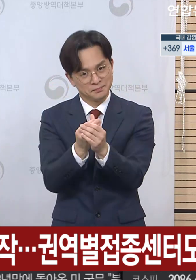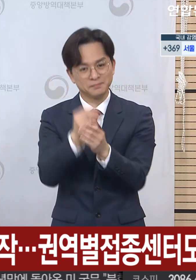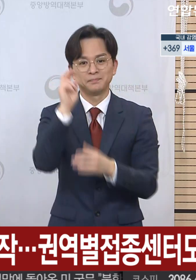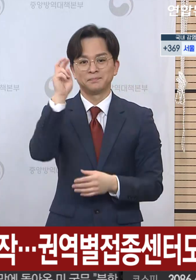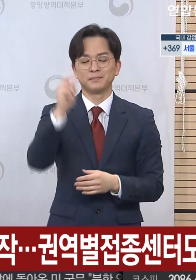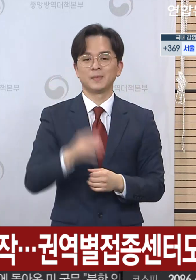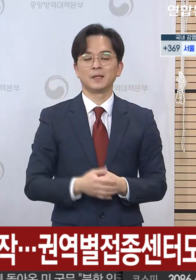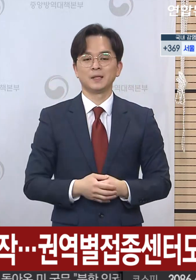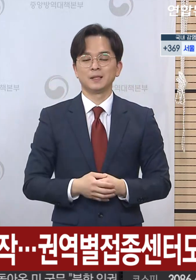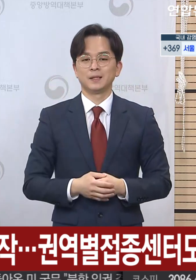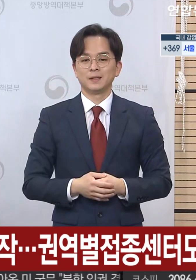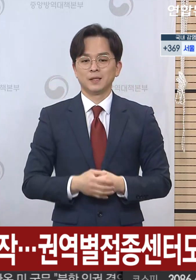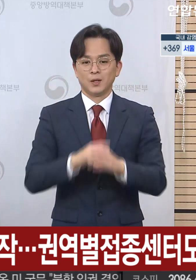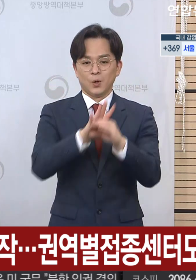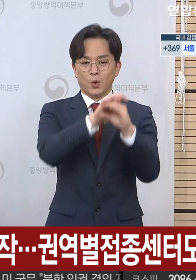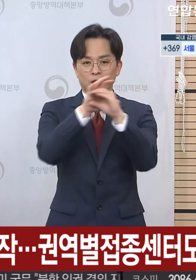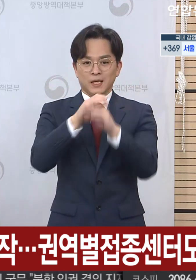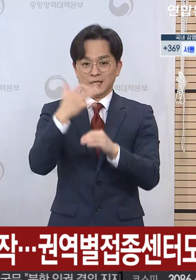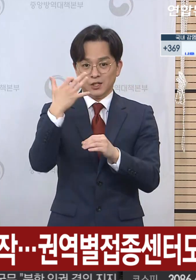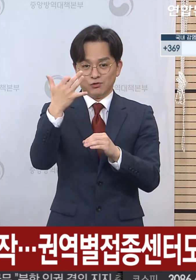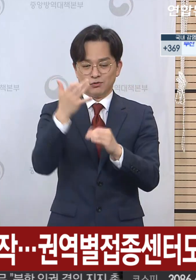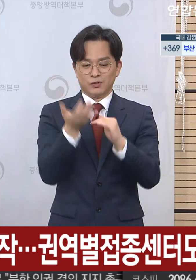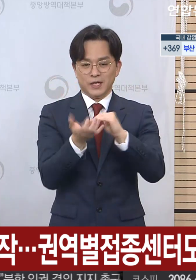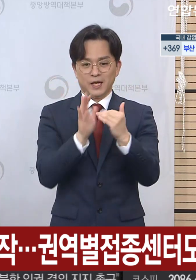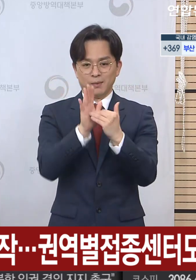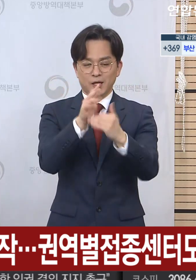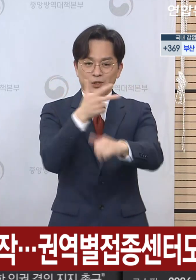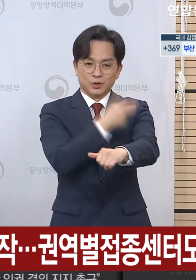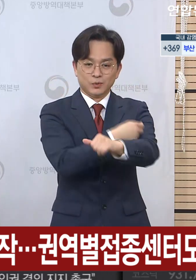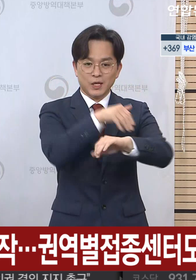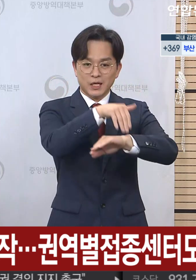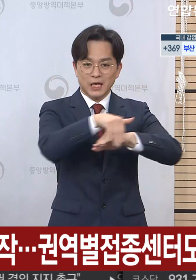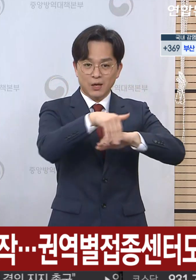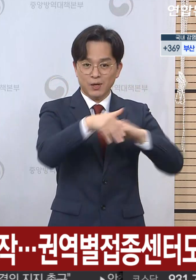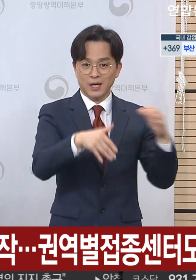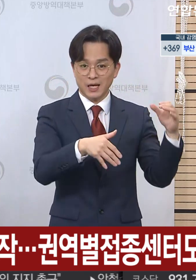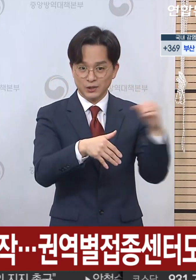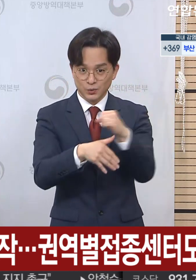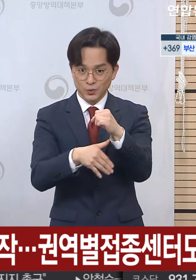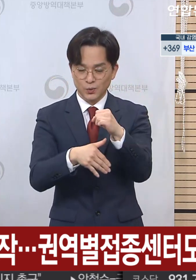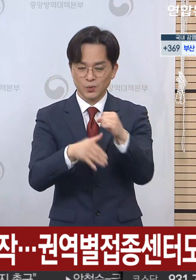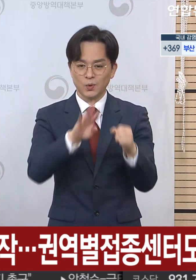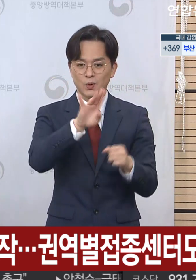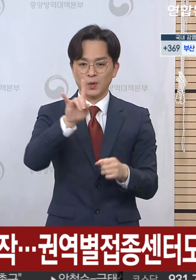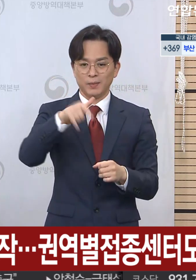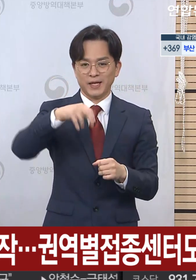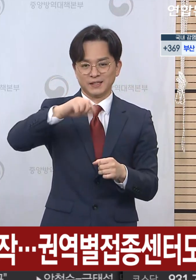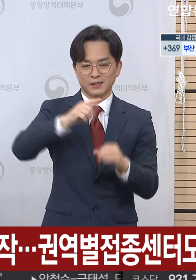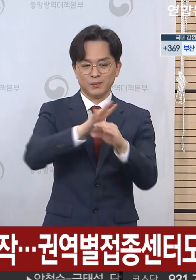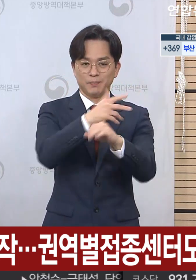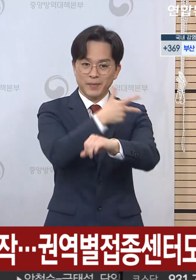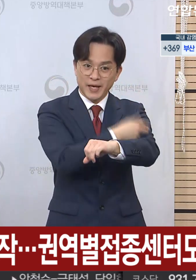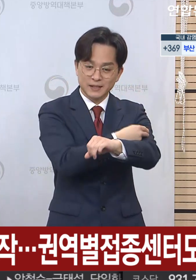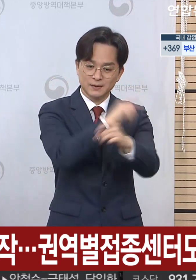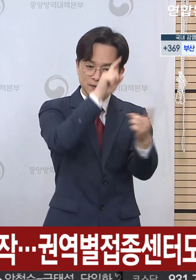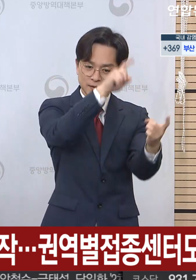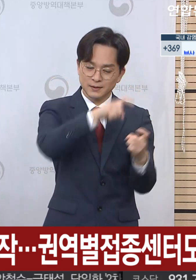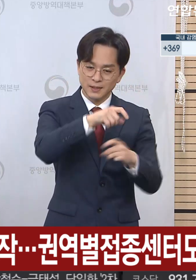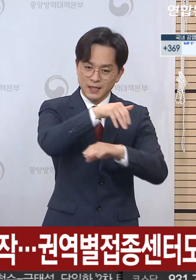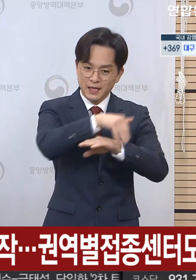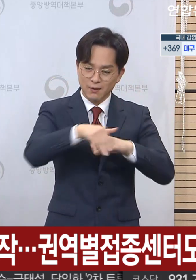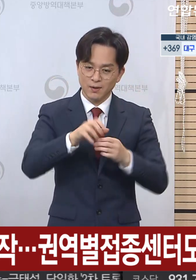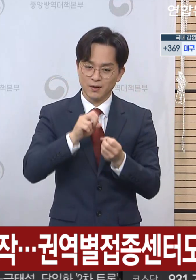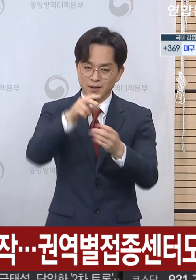향후 추진단은 코로나19 예방접종 계획을 기반으로 백신의 공급량 확정 등 변동사항을 반영하고